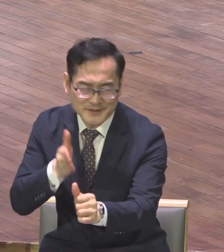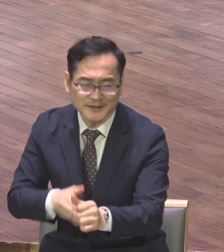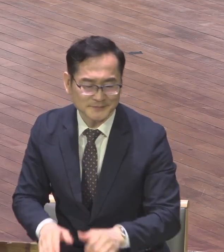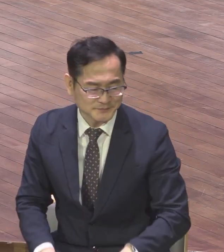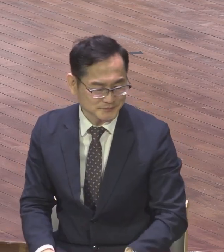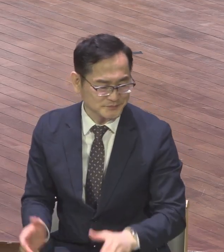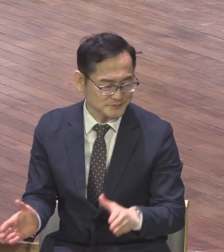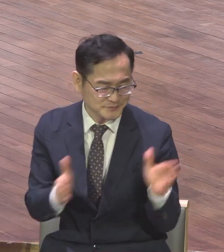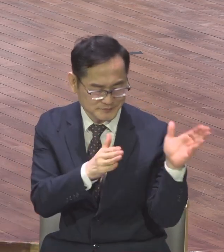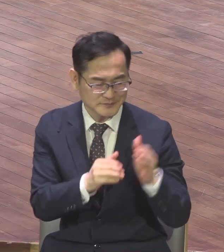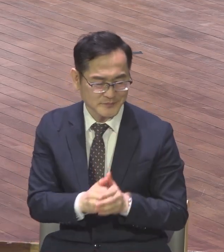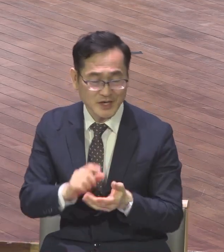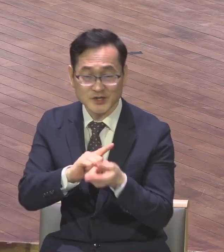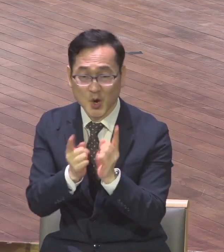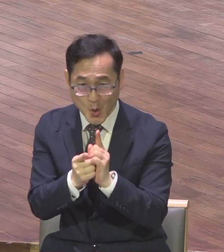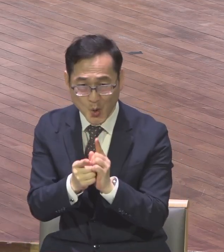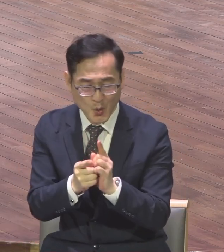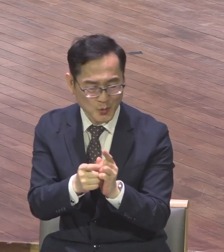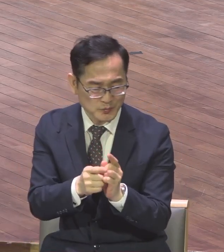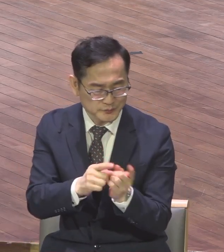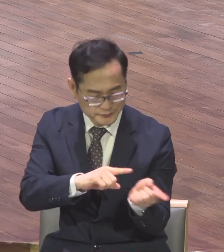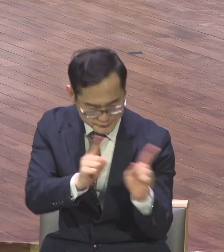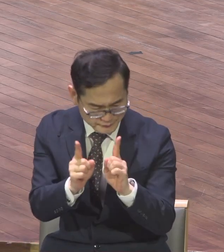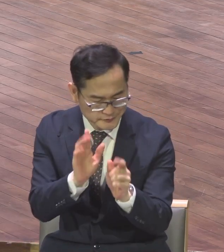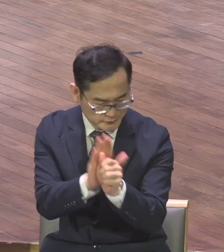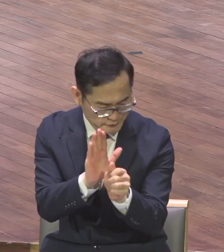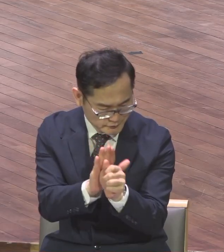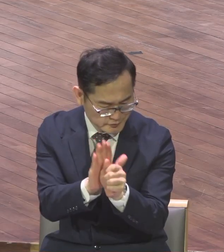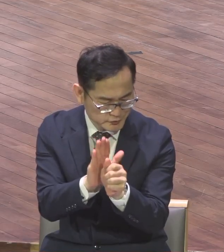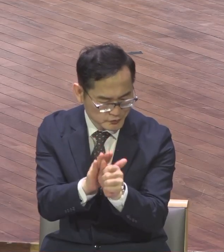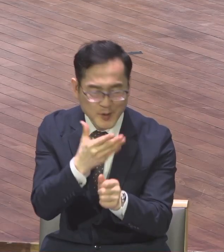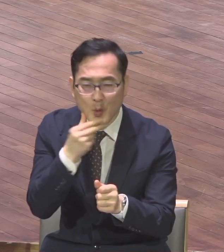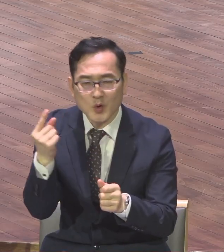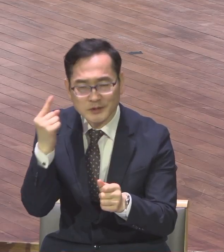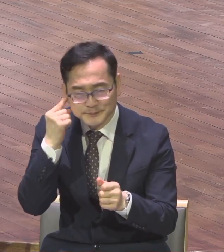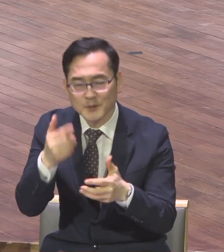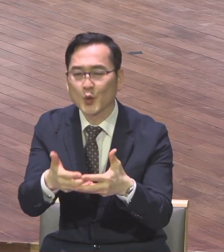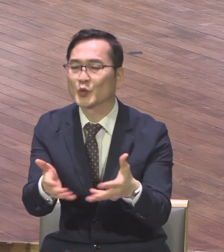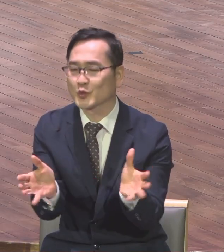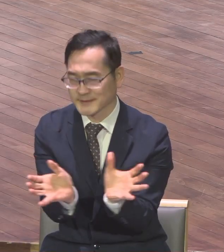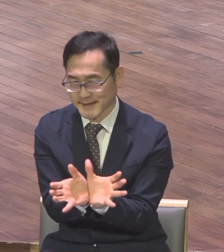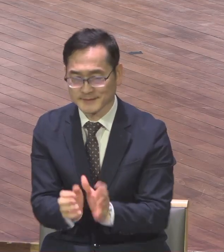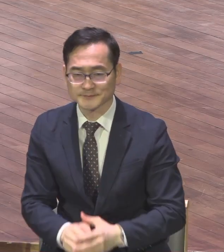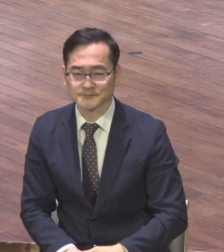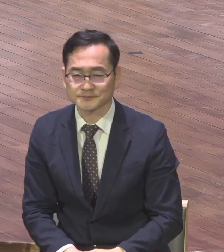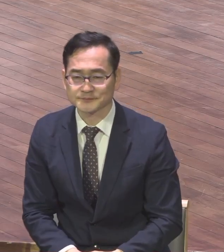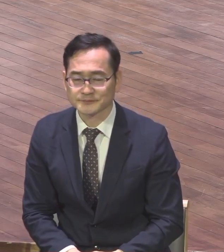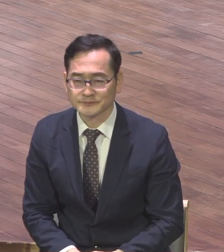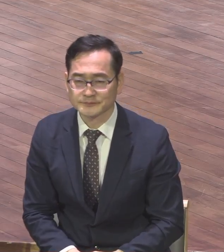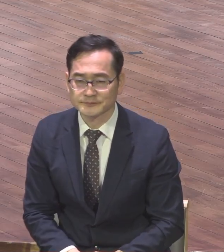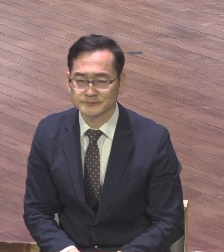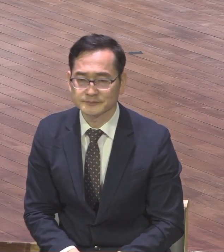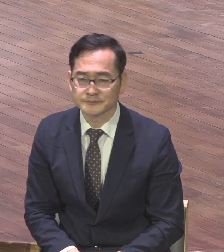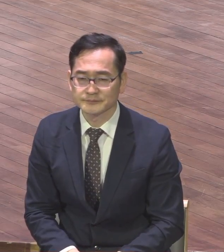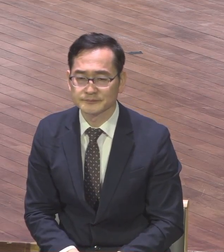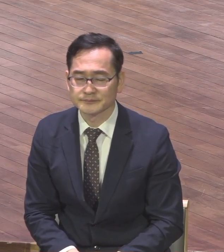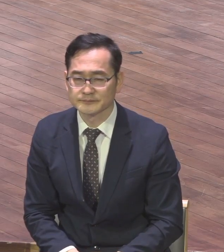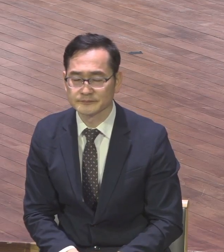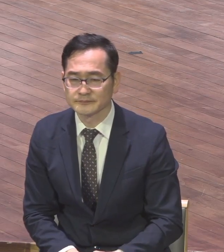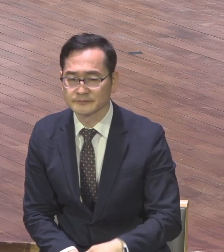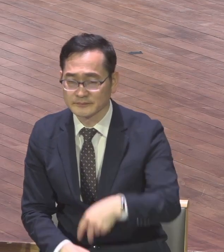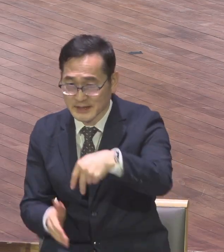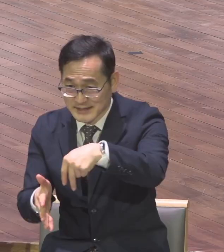살리는 복음 공동체입니다. 오늘 본문 말씀을 통해서 사도 바울은 대살로니가 교회 성도들에게